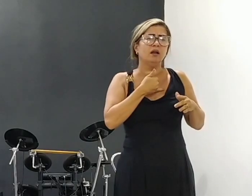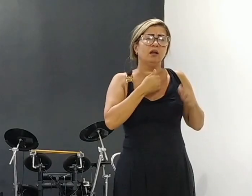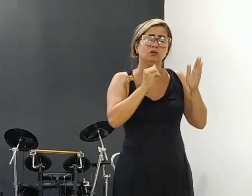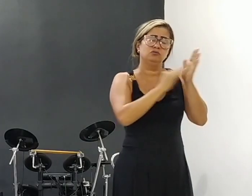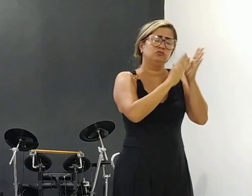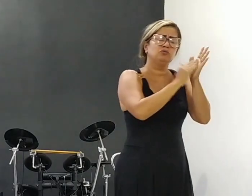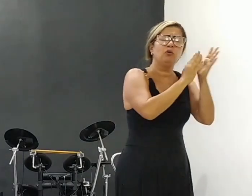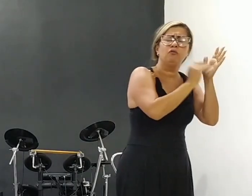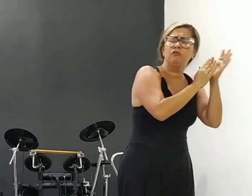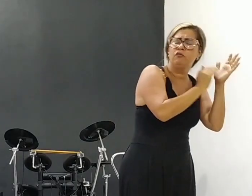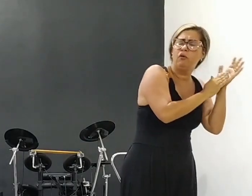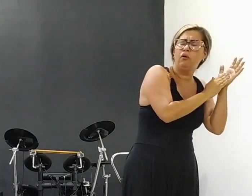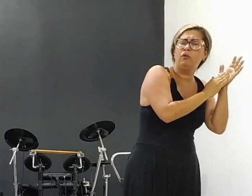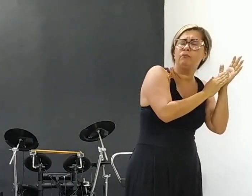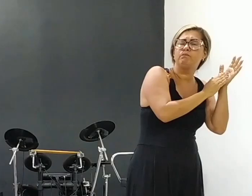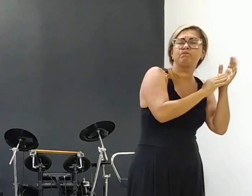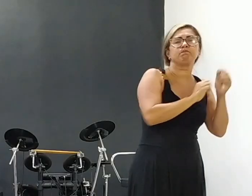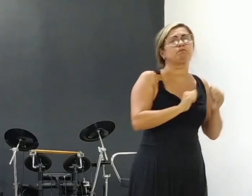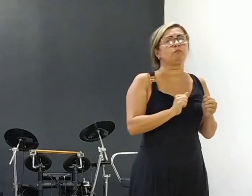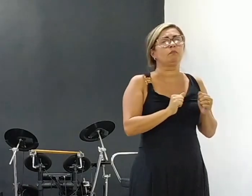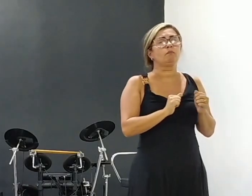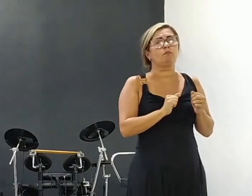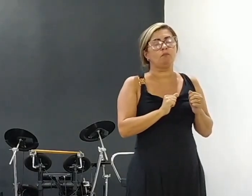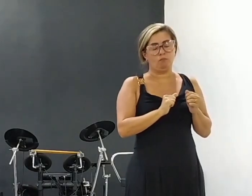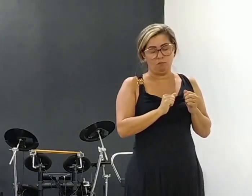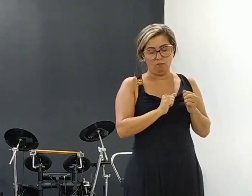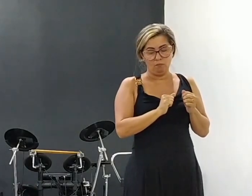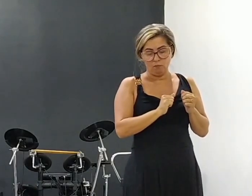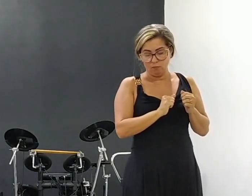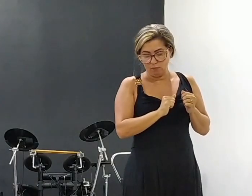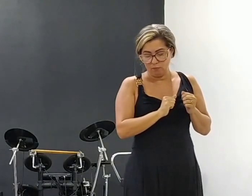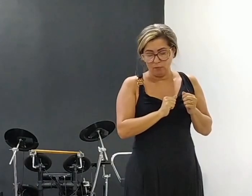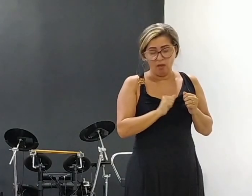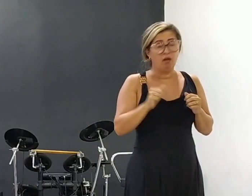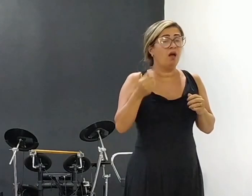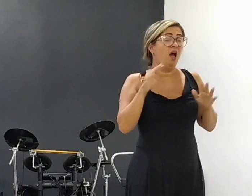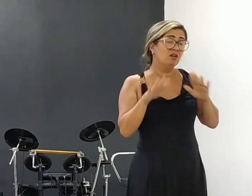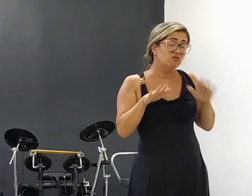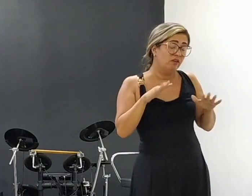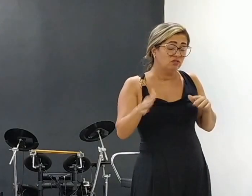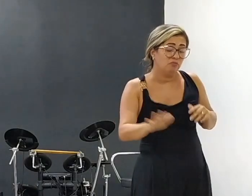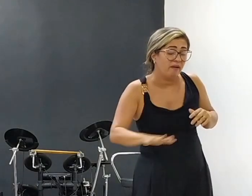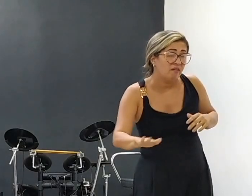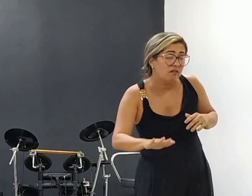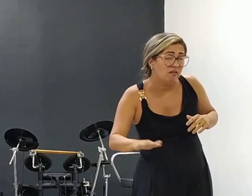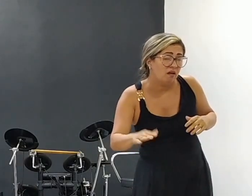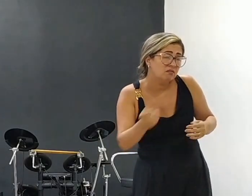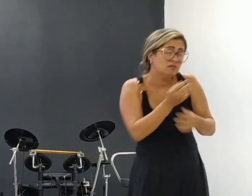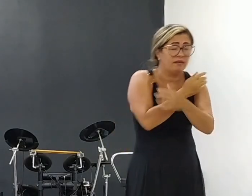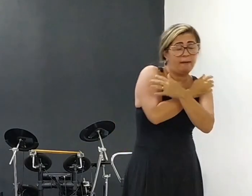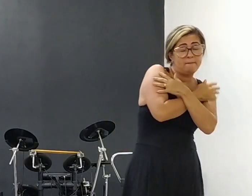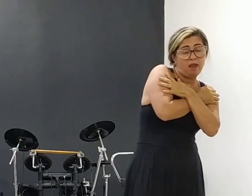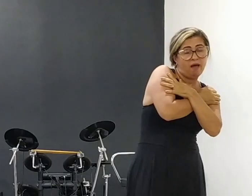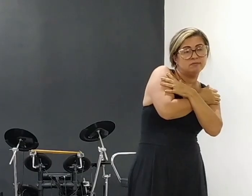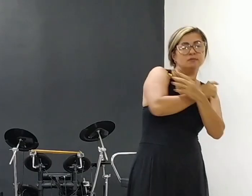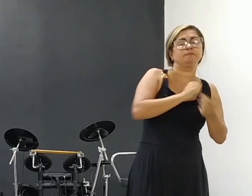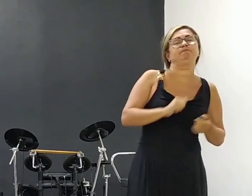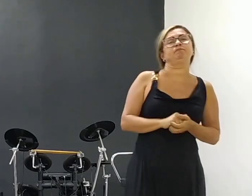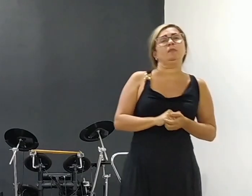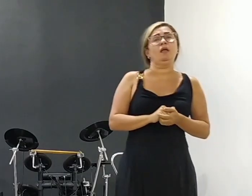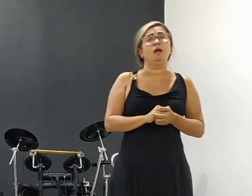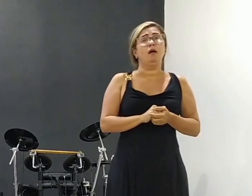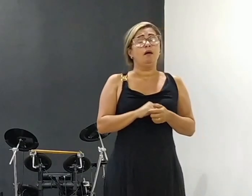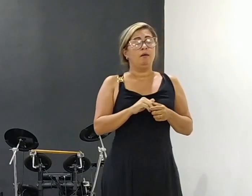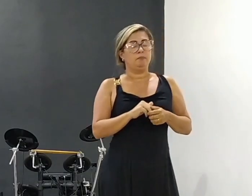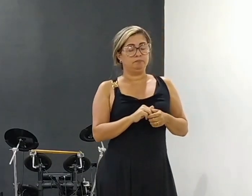de um louvor, através de uma criança que vem e abraça a gente. Só que